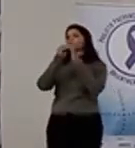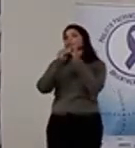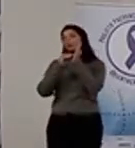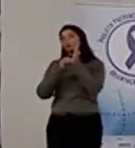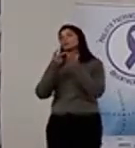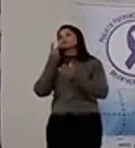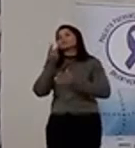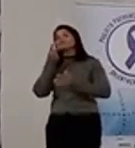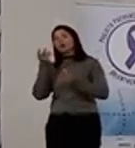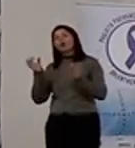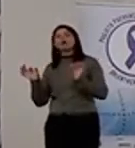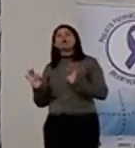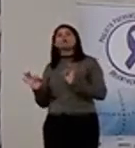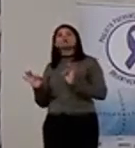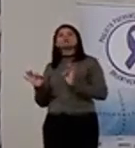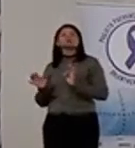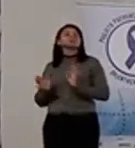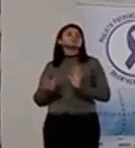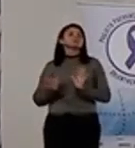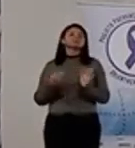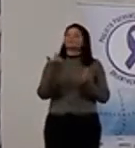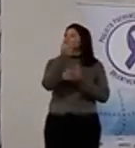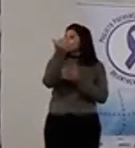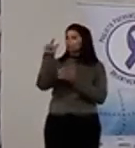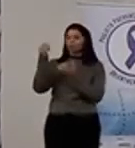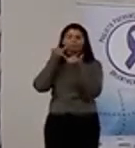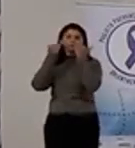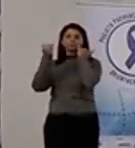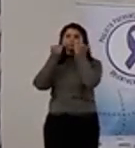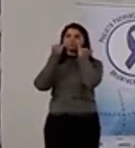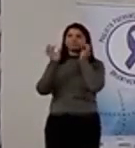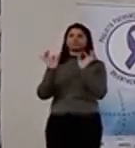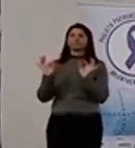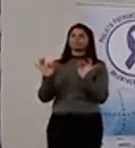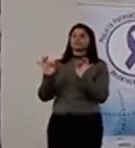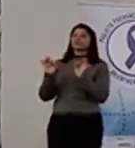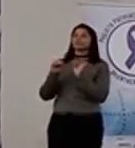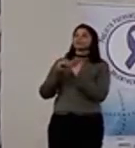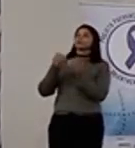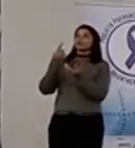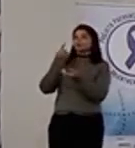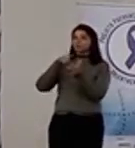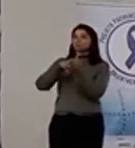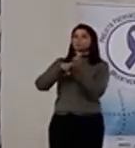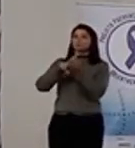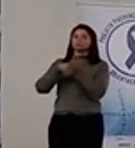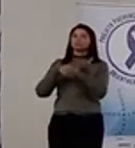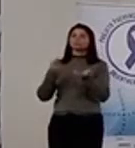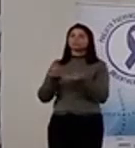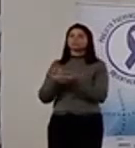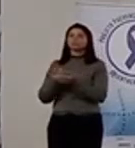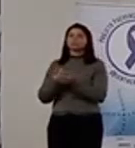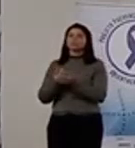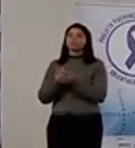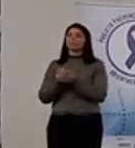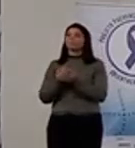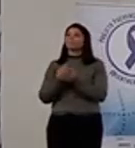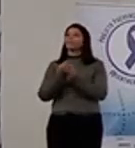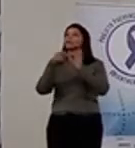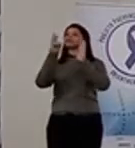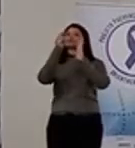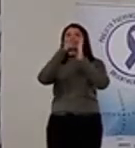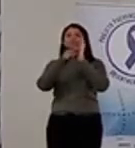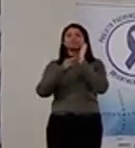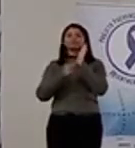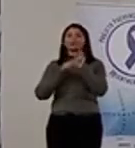eles podem chegar à mesma conclusão na bula do remédio. Não há dados. Mas, em geral, eles vão atrás. Olha, é que as bulas nem sempre são atualizadas.